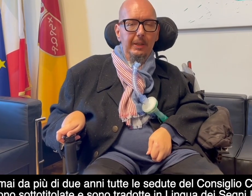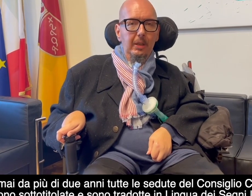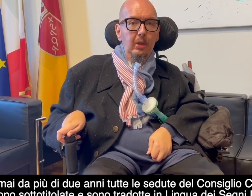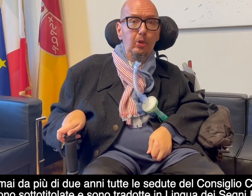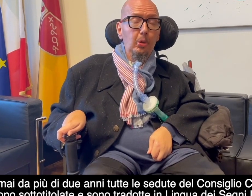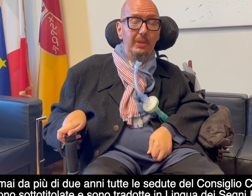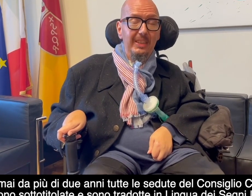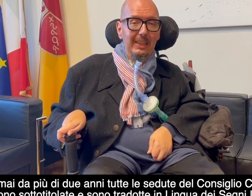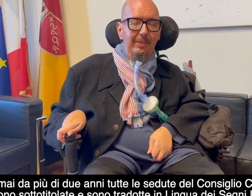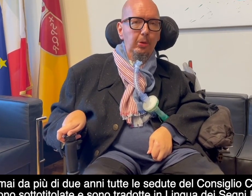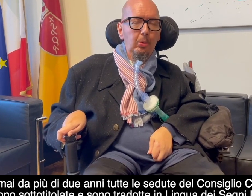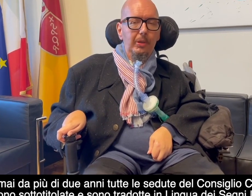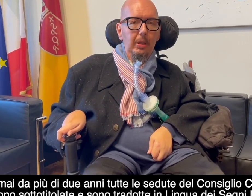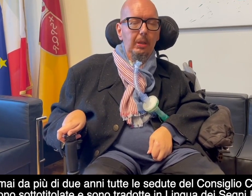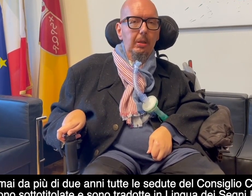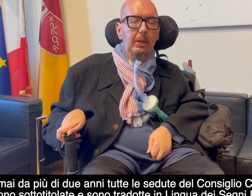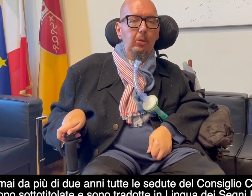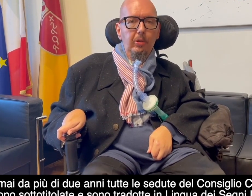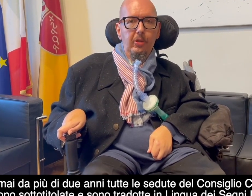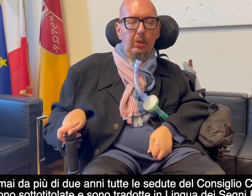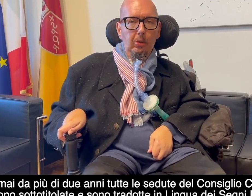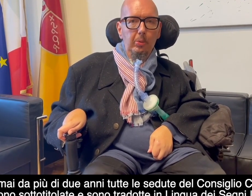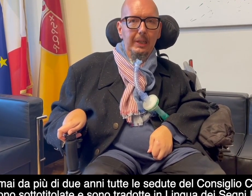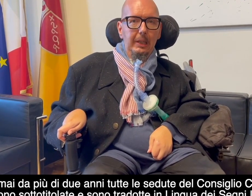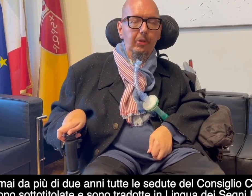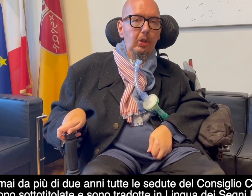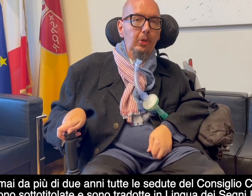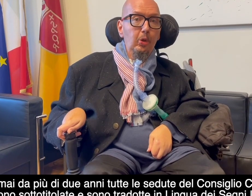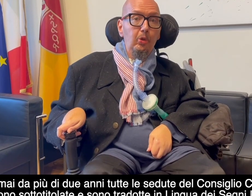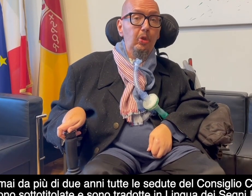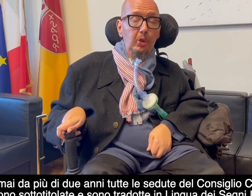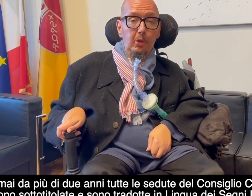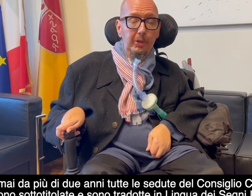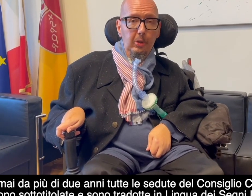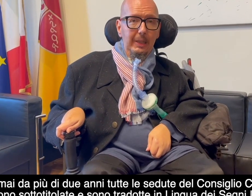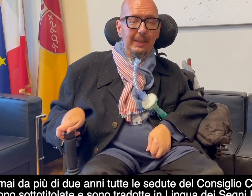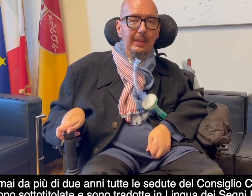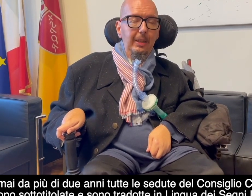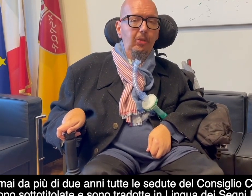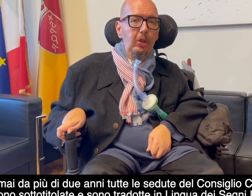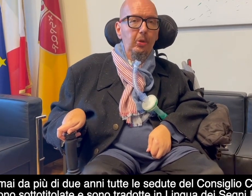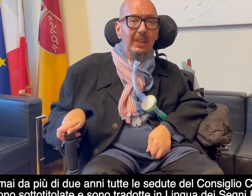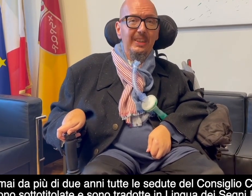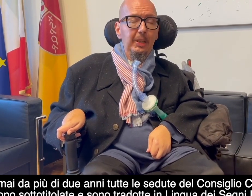tutte questo bug del consiglio comunale sono sottotitolate stanno traboccando